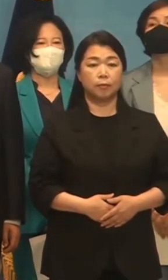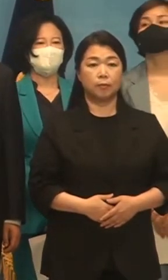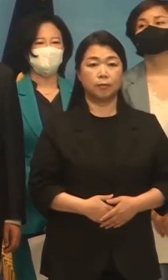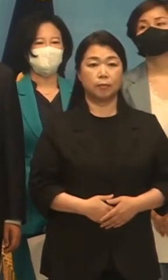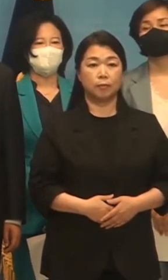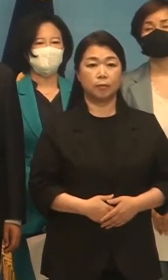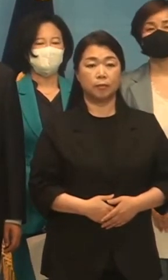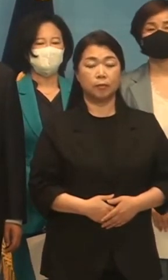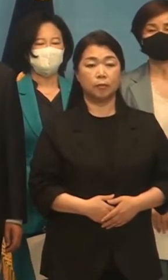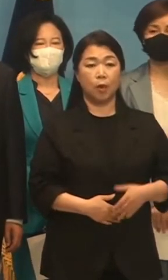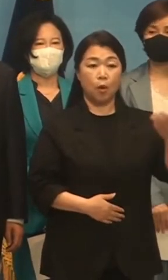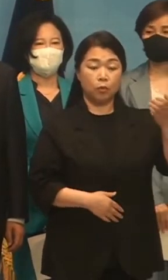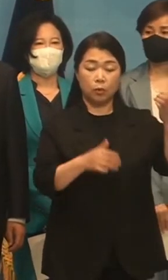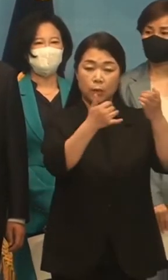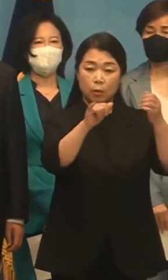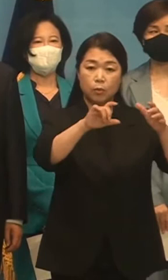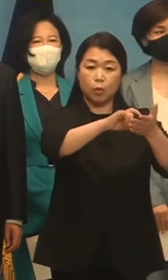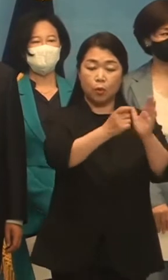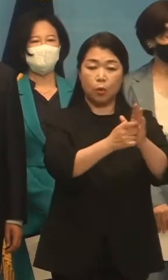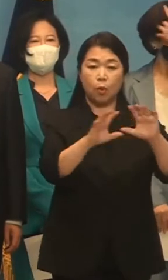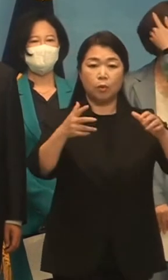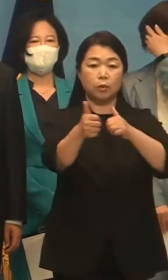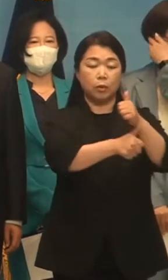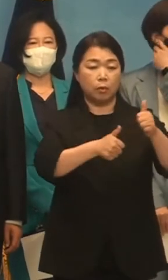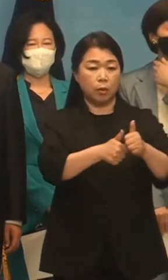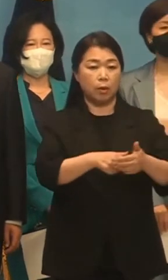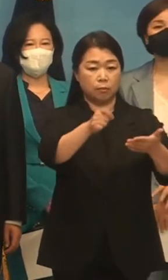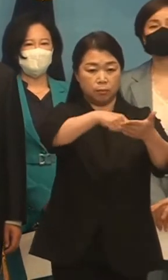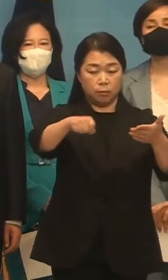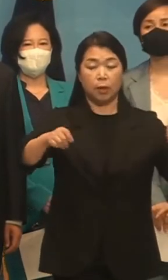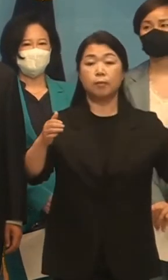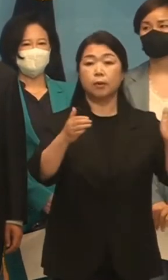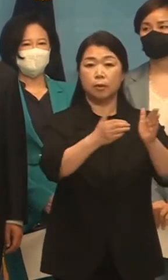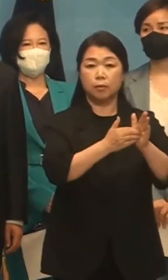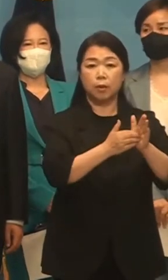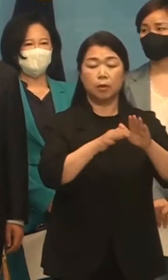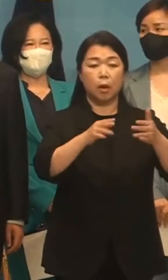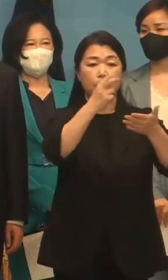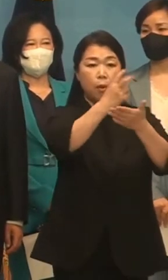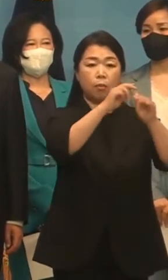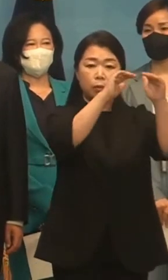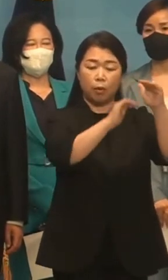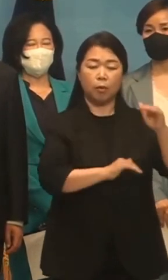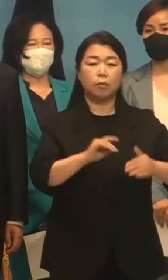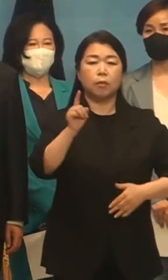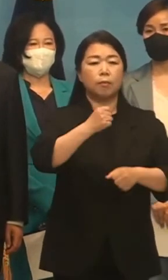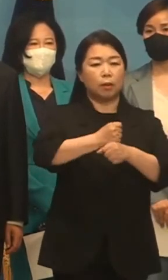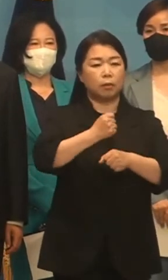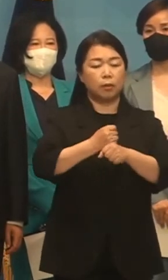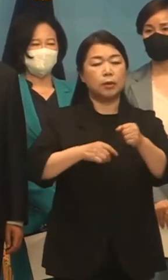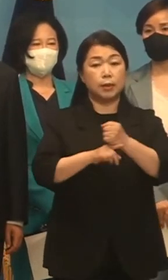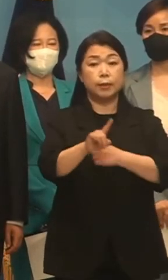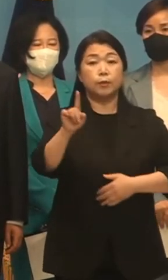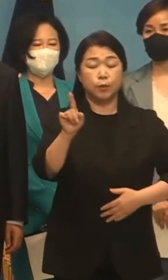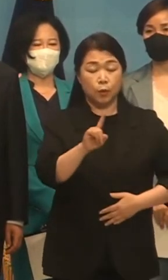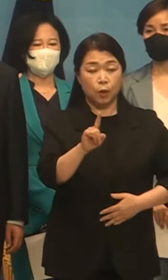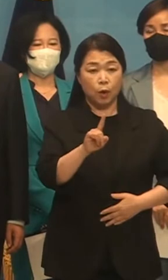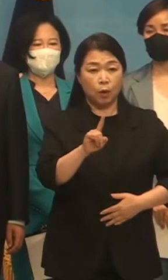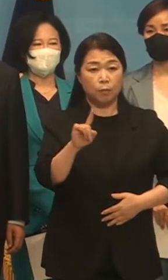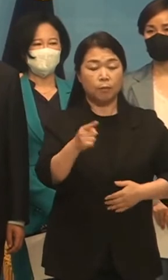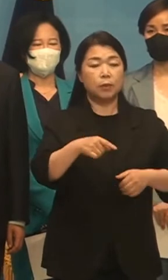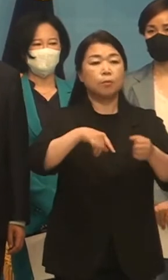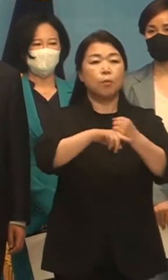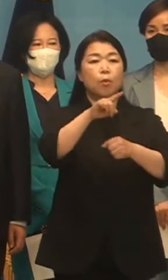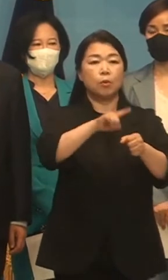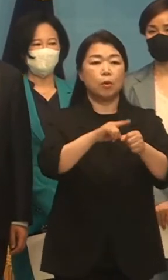네, 그 90여 명의 의원님들께서 서명을 해주셨는데요. 이 법안을 만들게 된, 이 개정안을 만들게 된